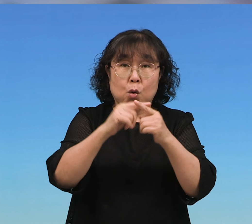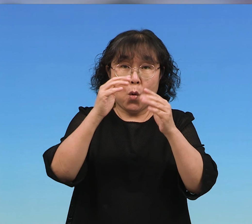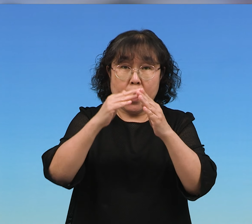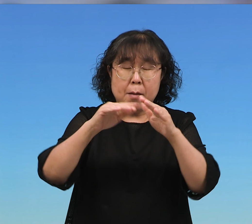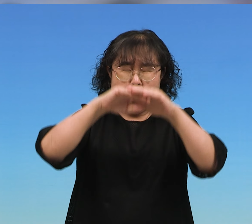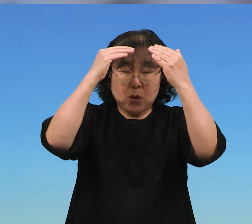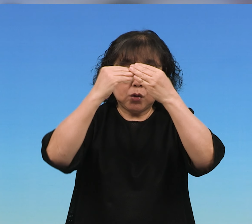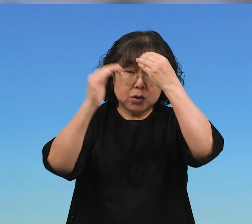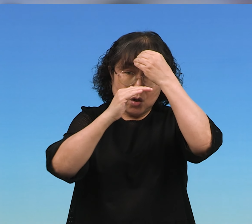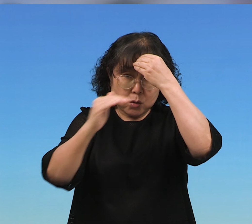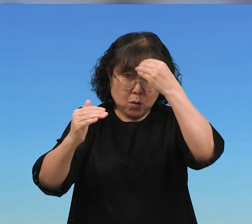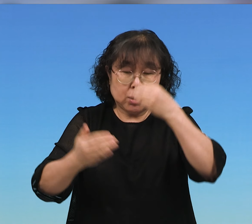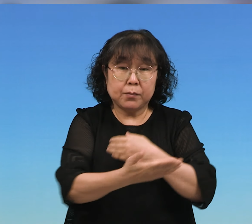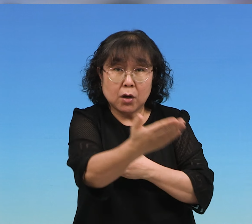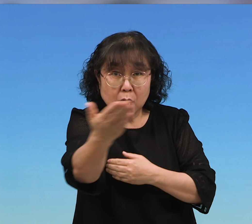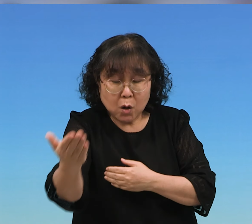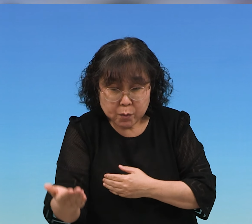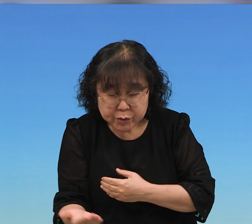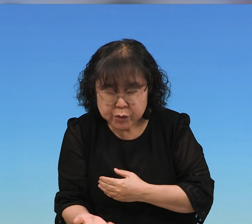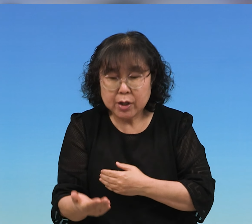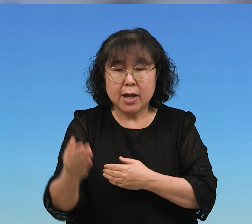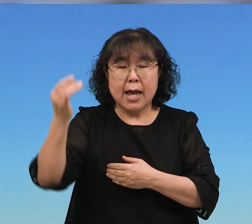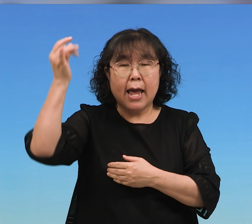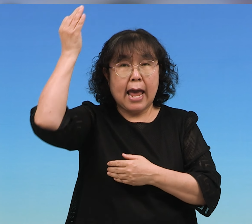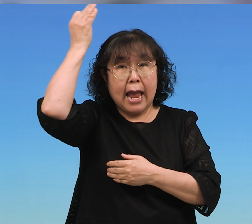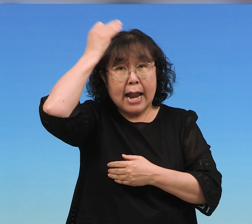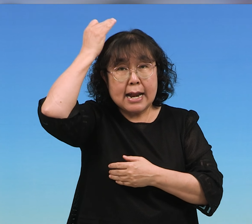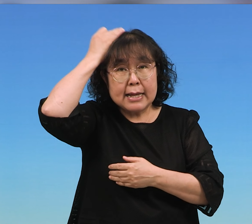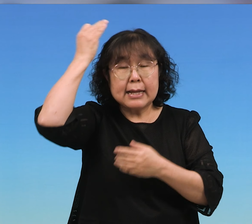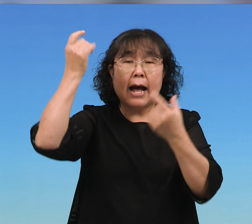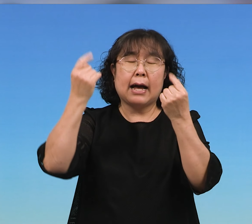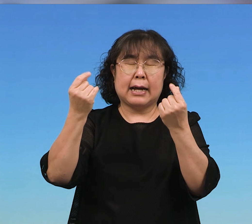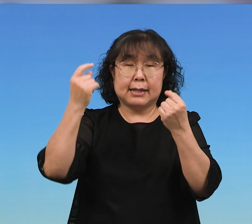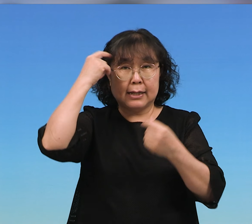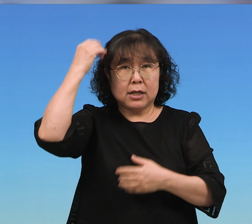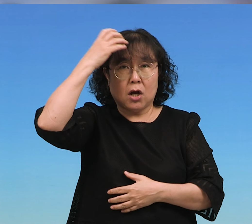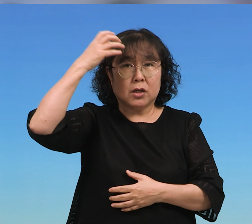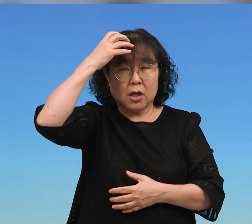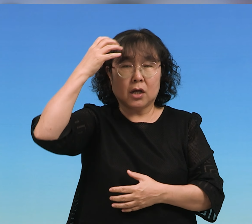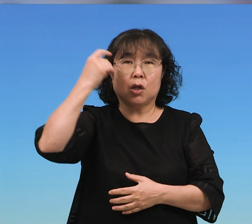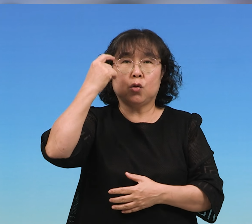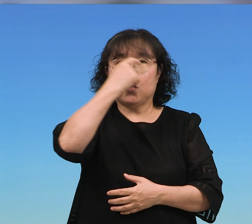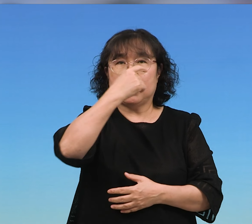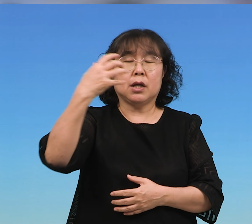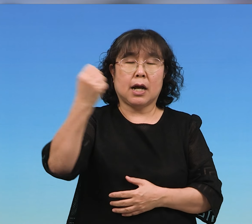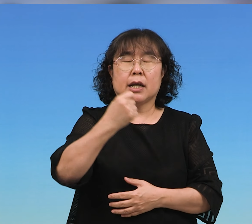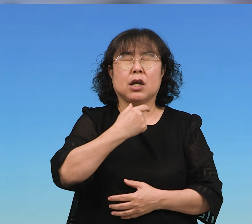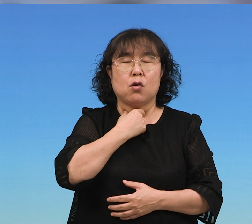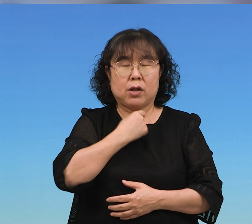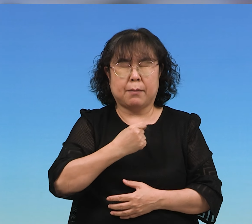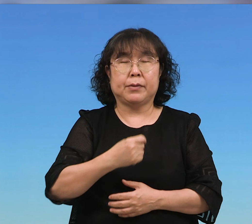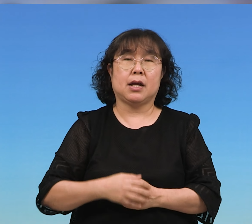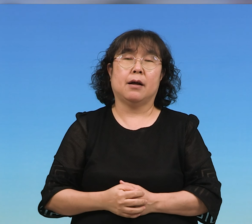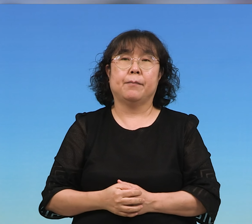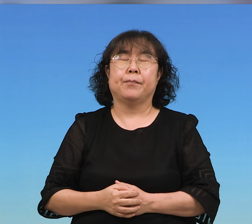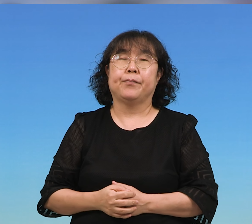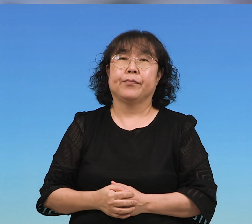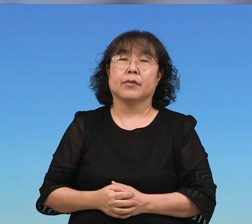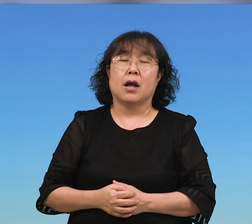성도님들이 엘리사와 같은 영적인 안목을 갖추게 되시기를 바랍니다. 이런 자만이 가질 수 있는